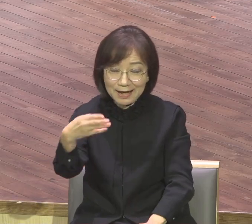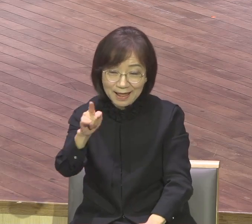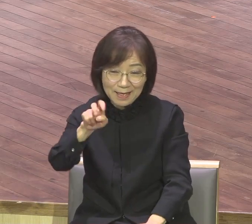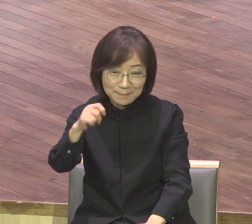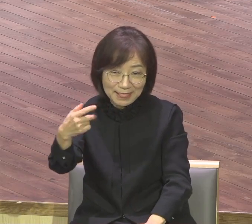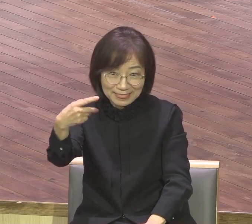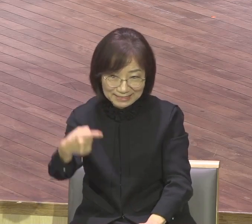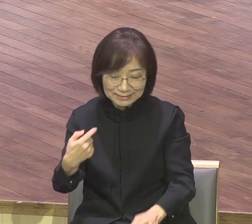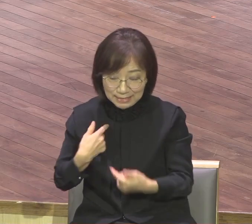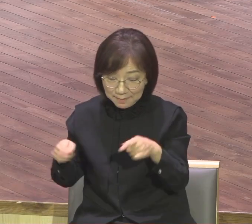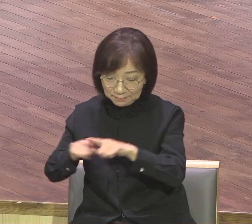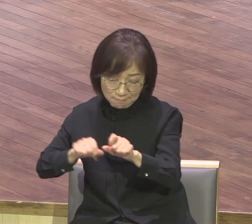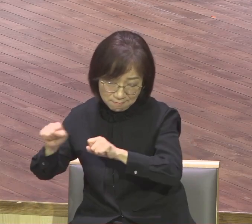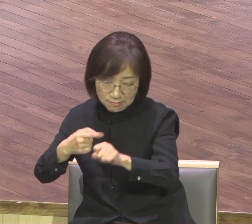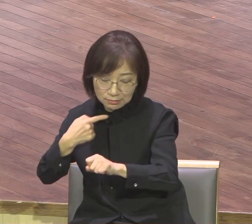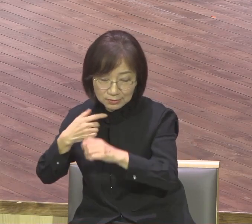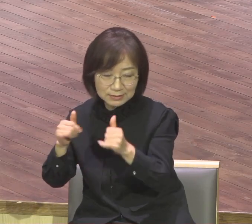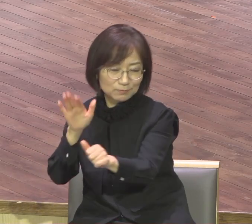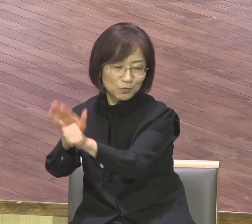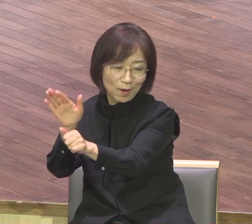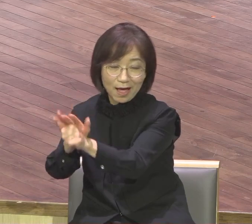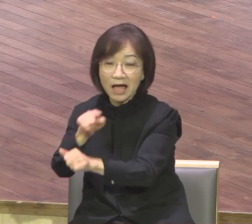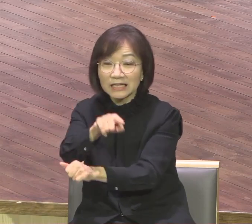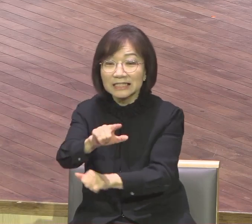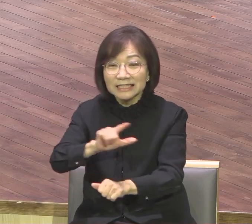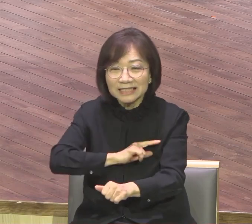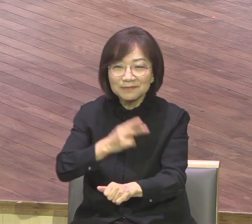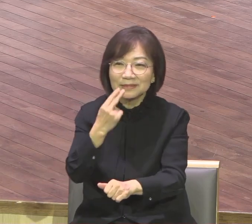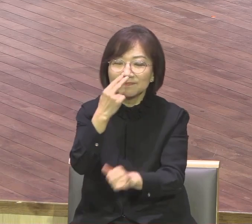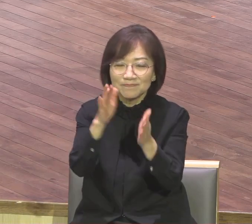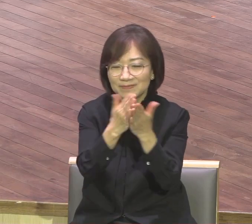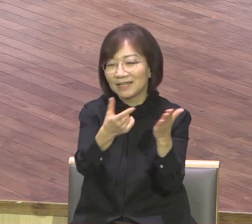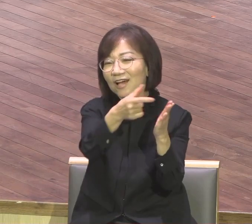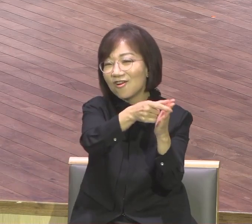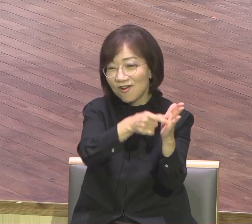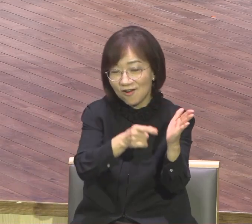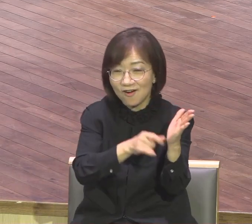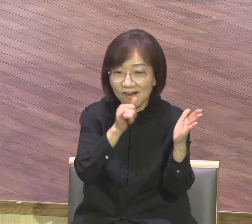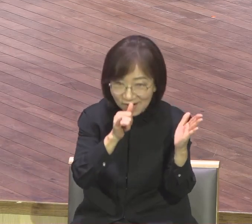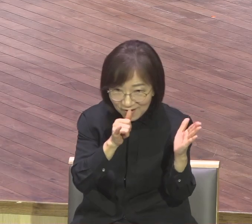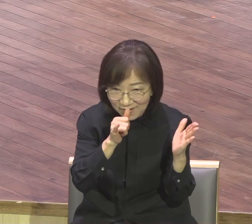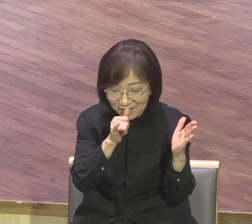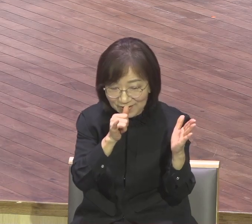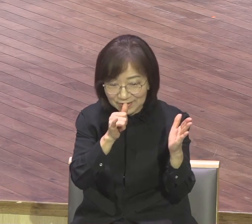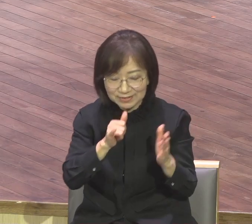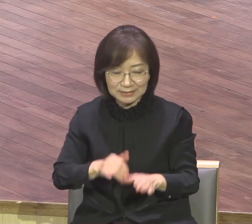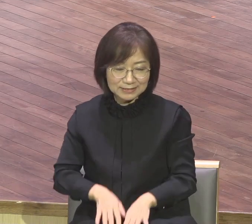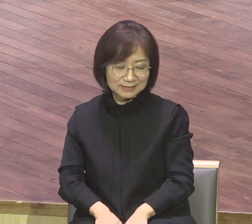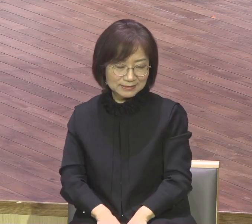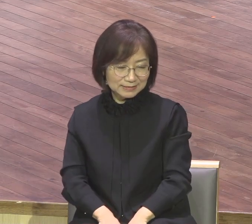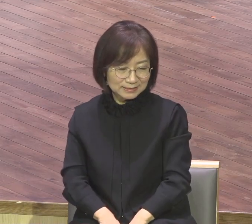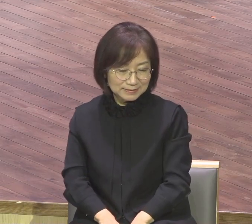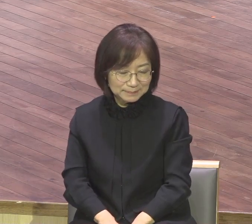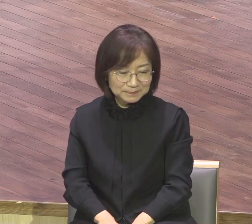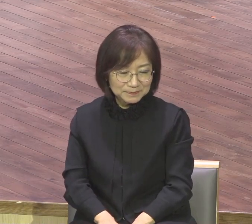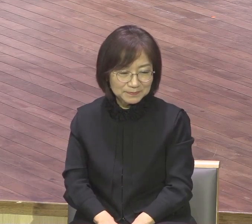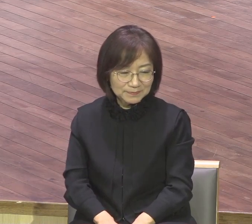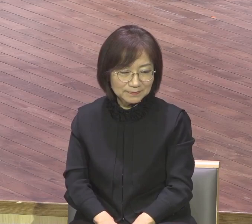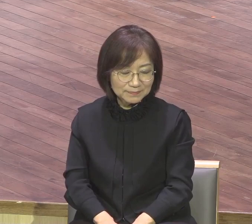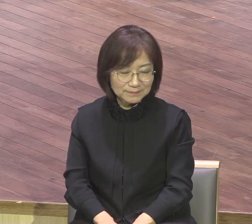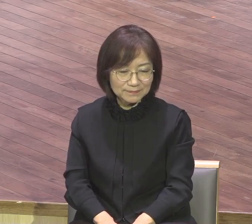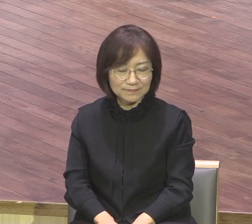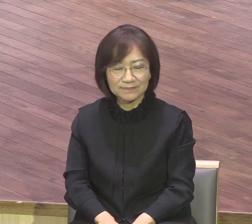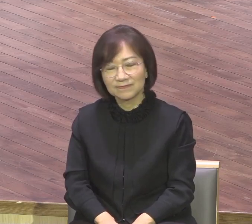나의 동역자들을 도우라 그 이름들이 생명책에 있느니라. Vamos a leer versículo 2, 3. Ruego a Evodía y Sintique